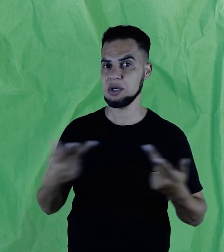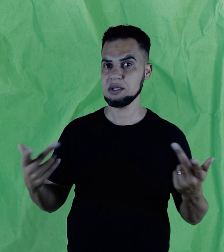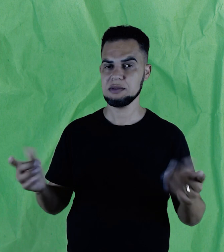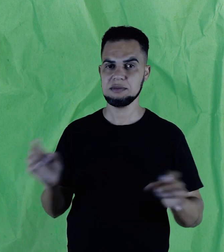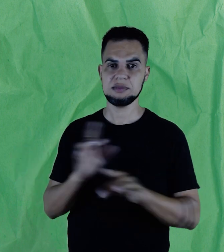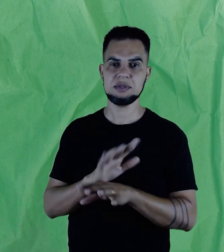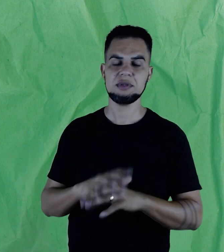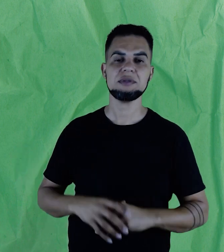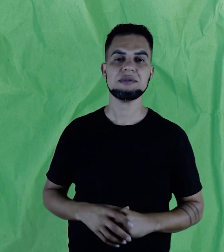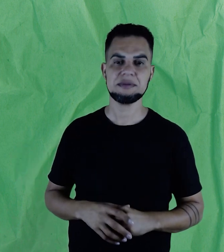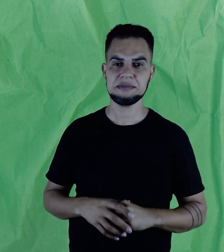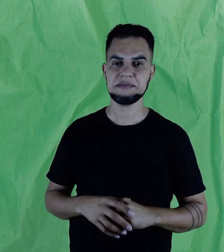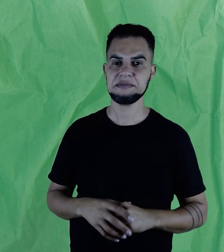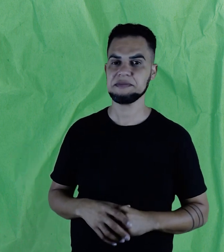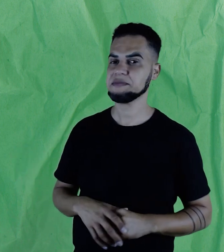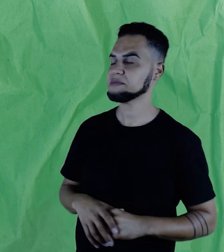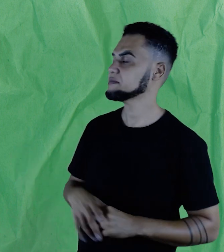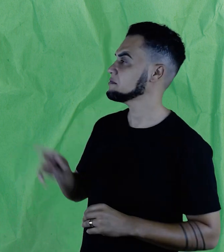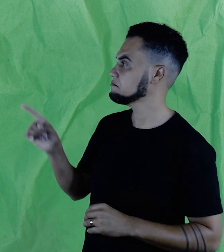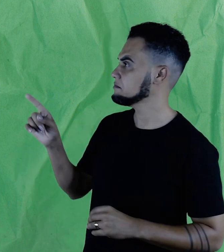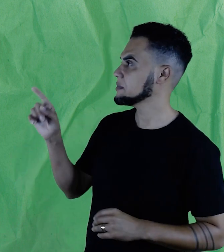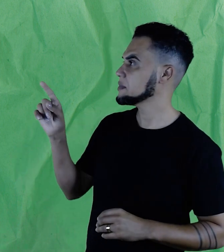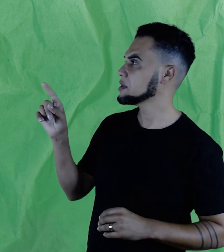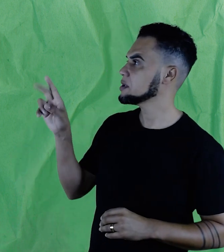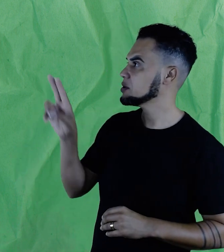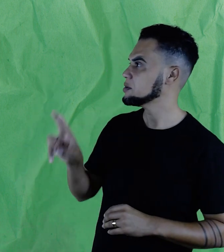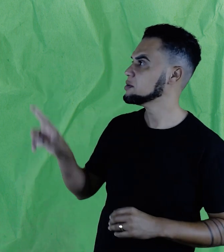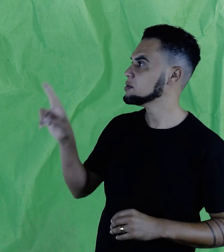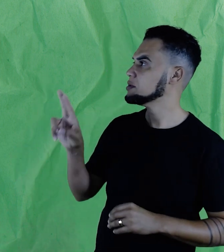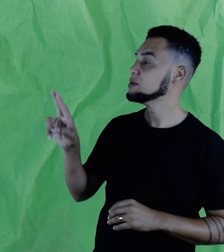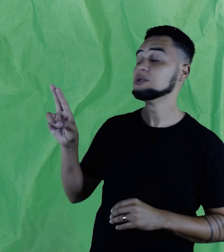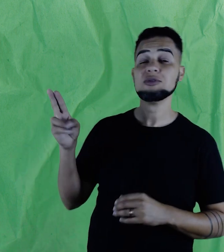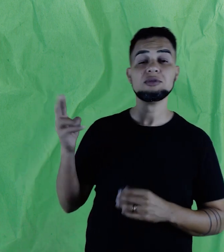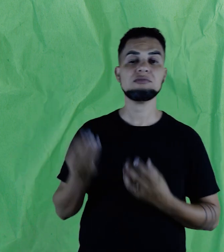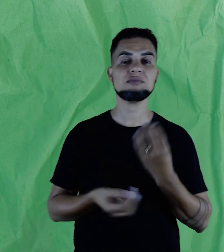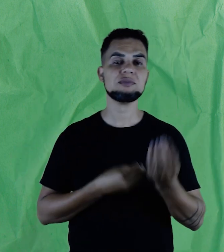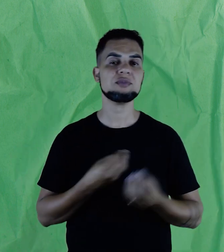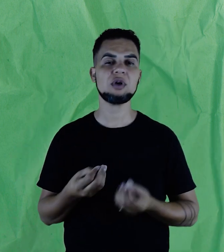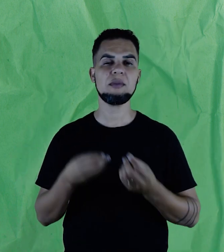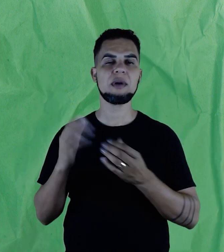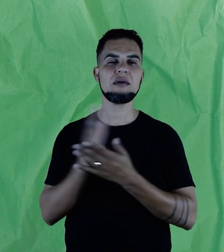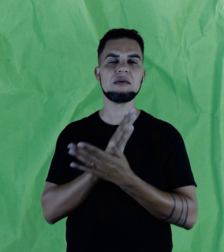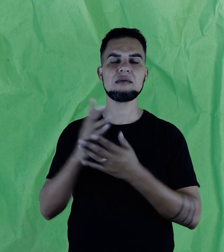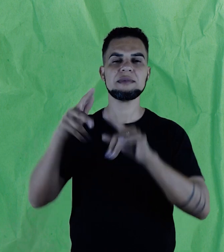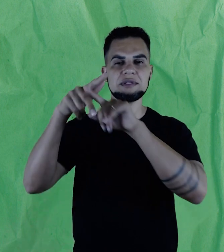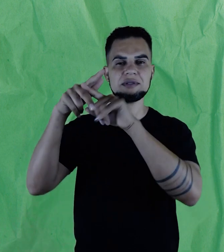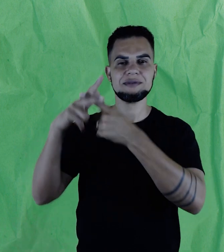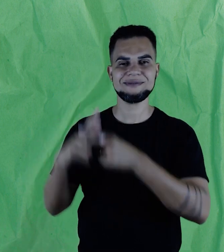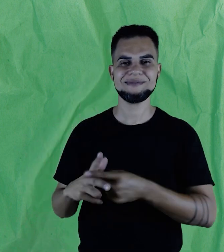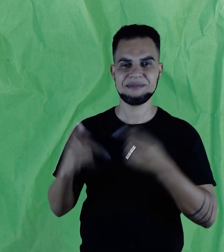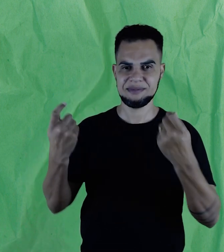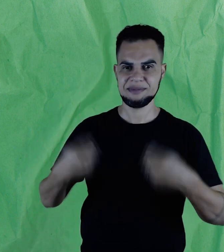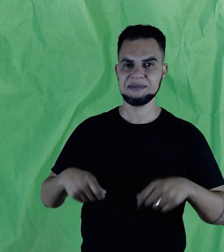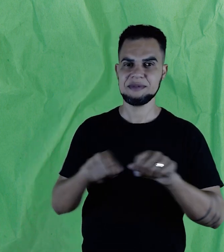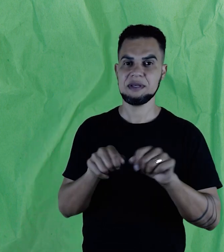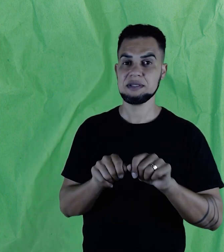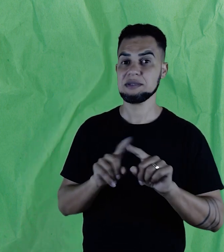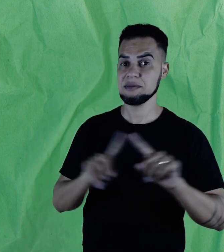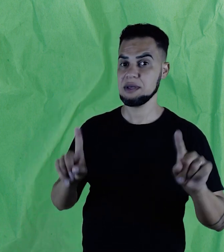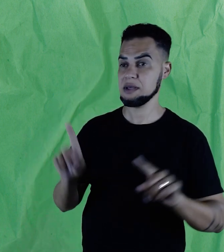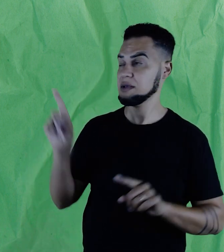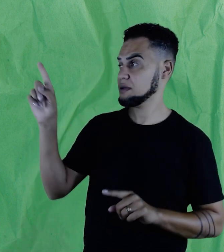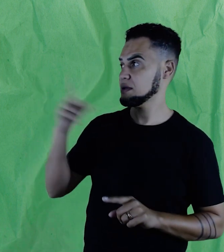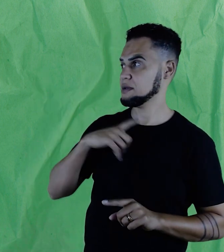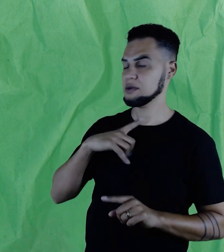pronta. Uso por dia, né, tudo aqui, algumas configurações aqui que a gente poderia fazer. Mas aqui eu tenho